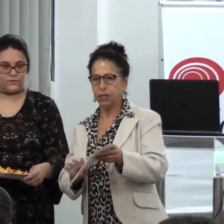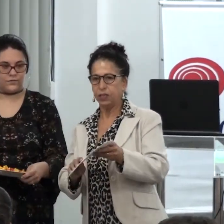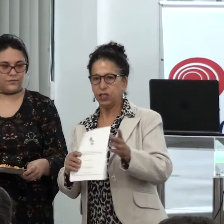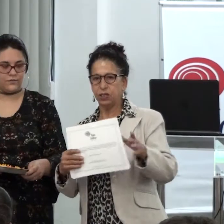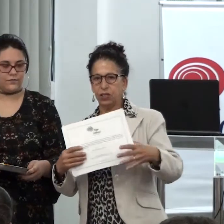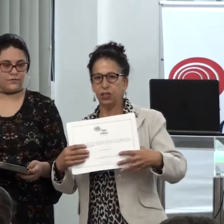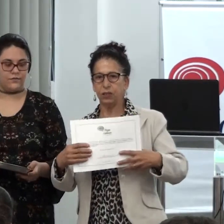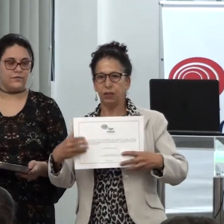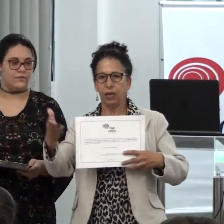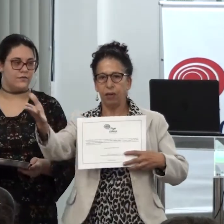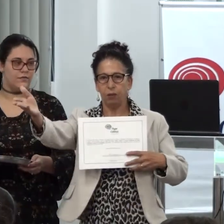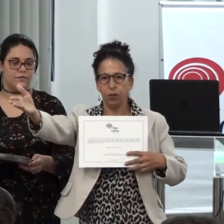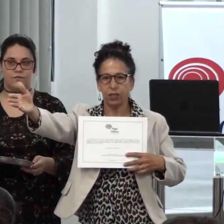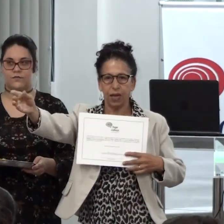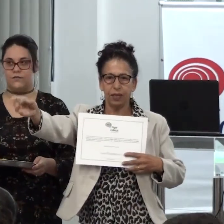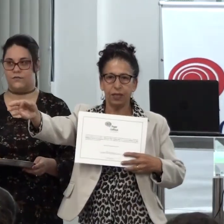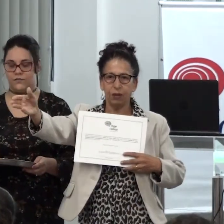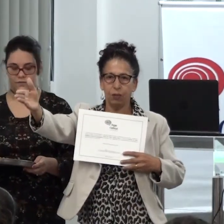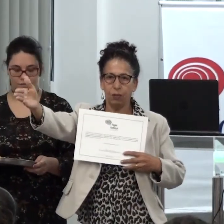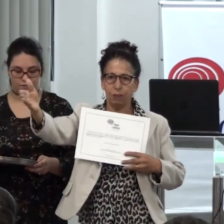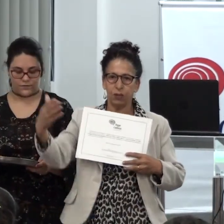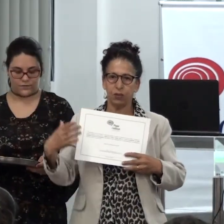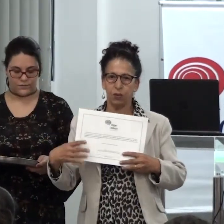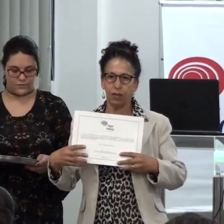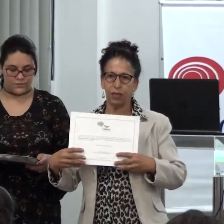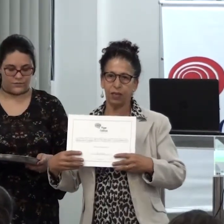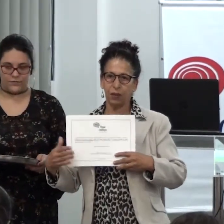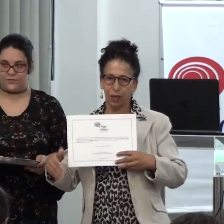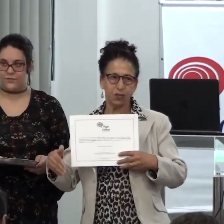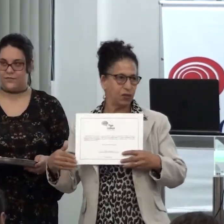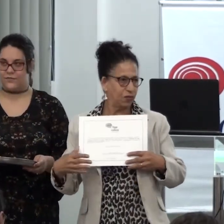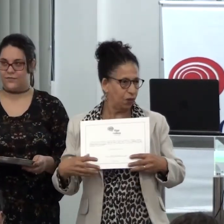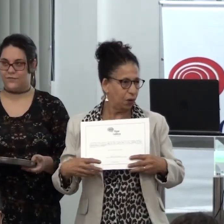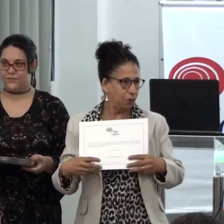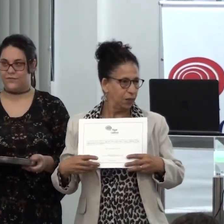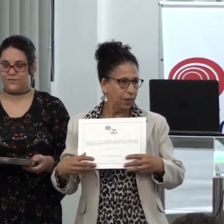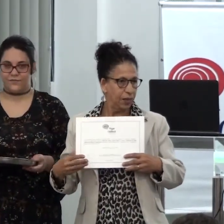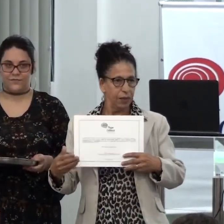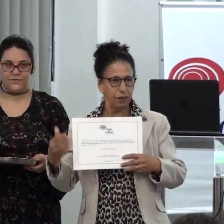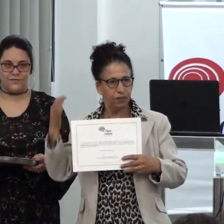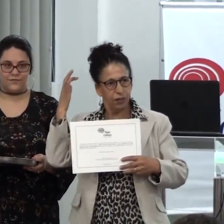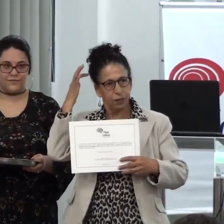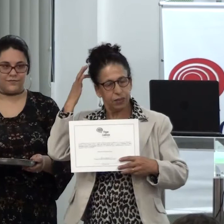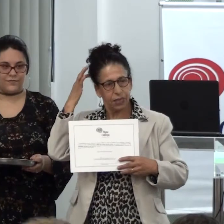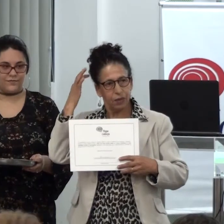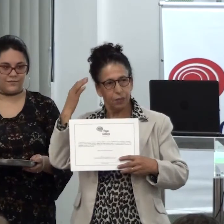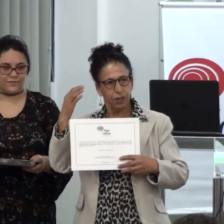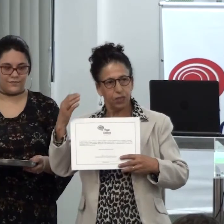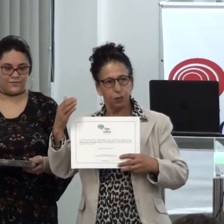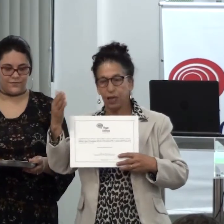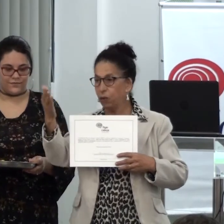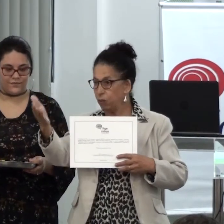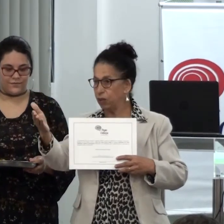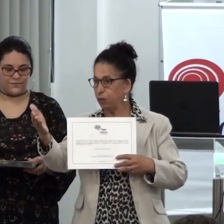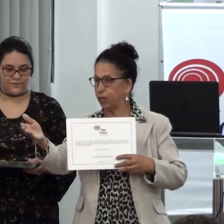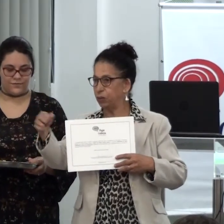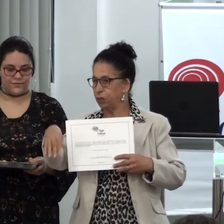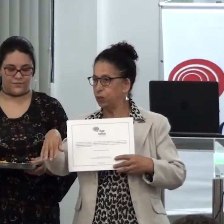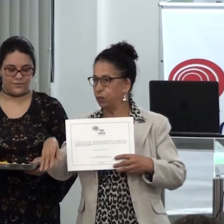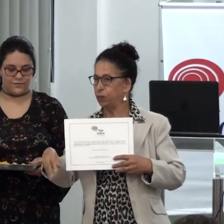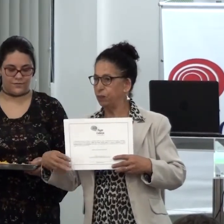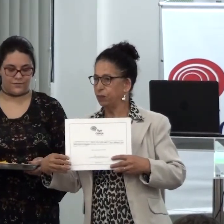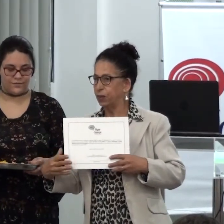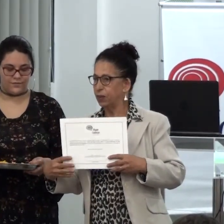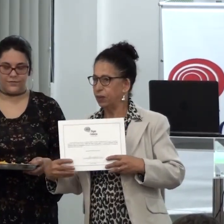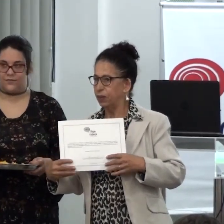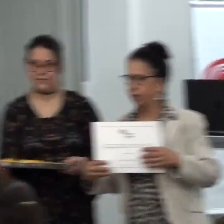Eu gostaria de mostrar aqui que uma pessoa que não é do CEFOL, ele veio exatamente, ele é um colaborador